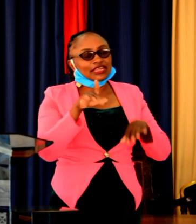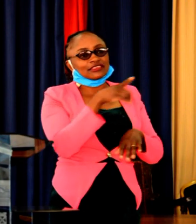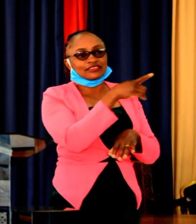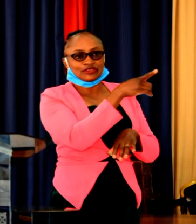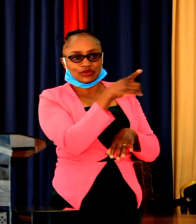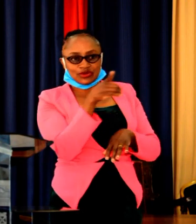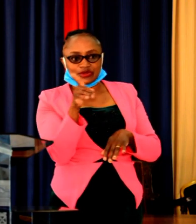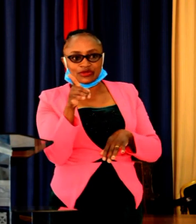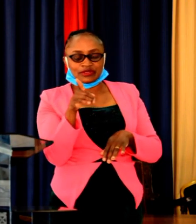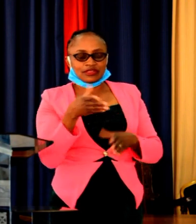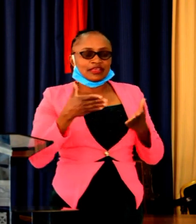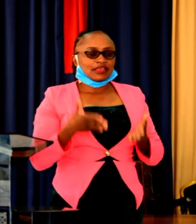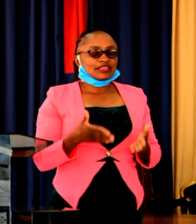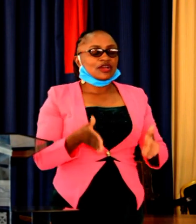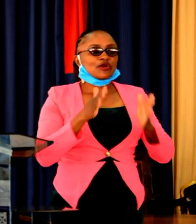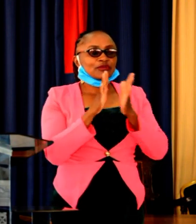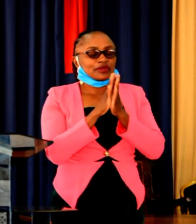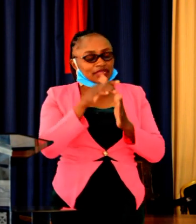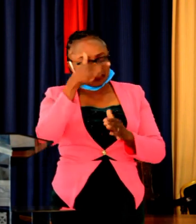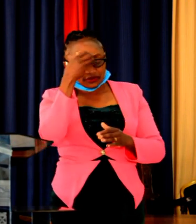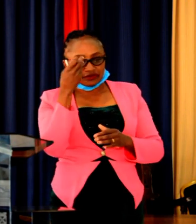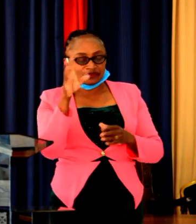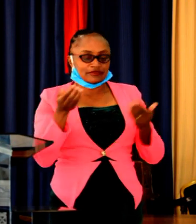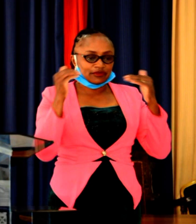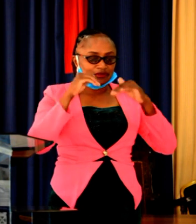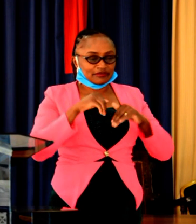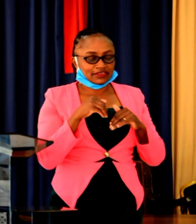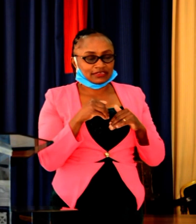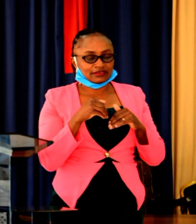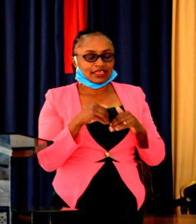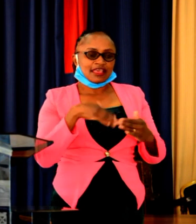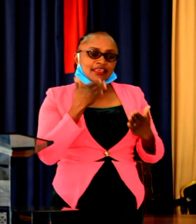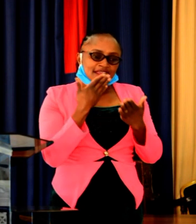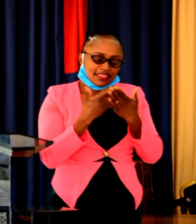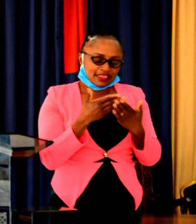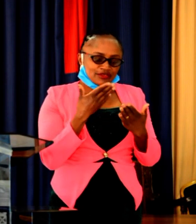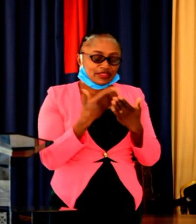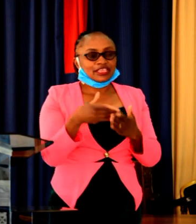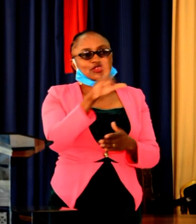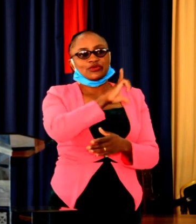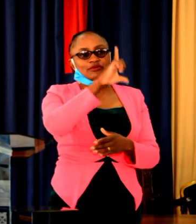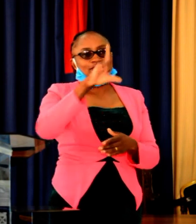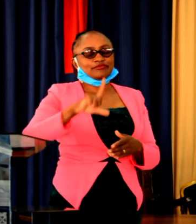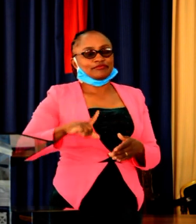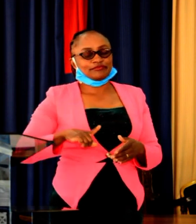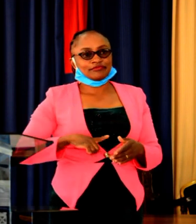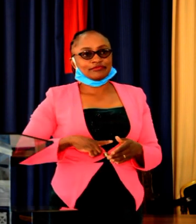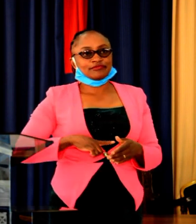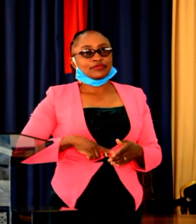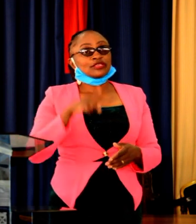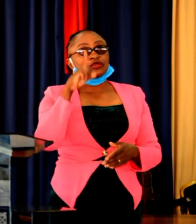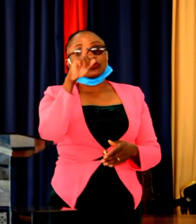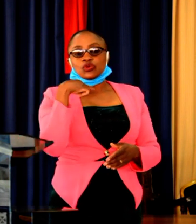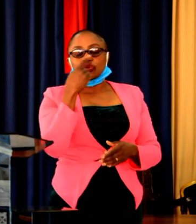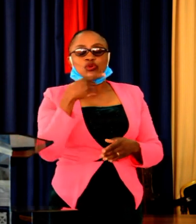matoleo na tukishukuru Mungu kwa ajili ya neno. Basi tuombe. Tuwasema ni asante Baba wetu na Mungu. Wewe ambaye ni